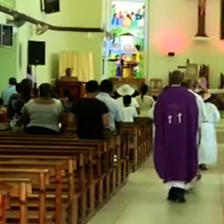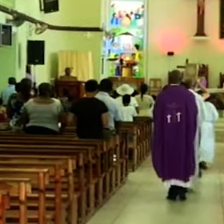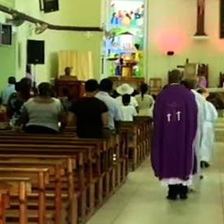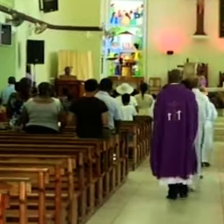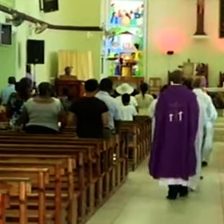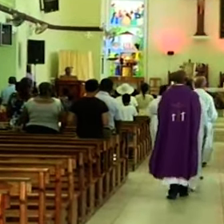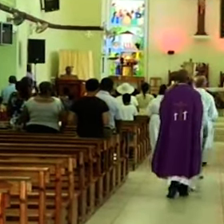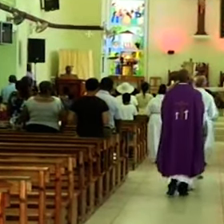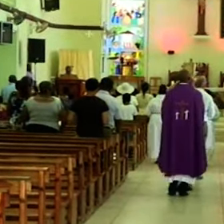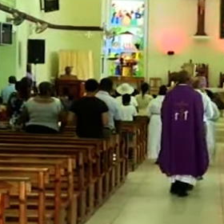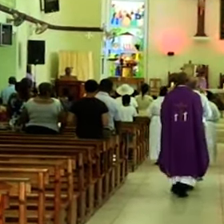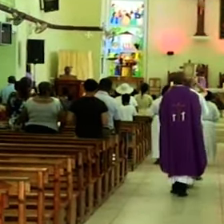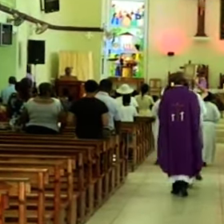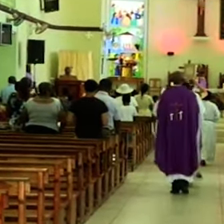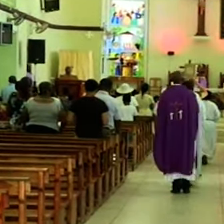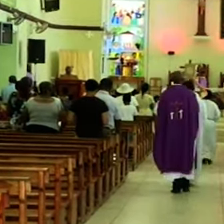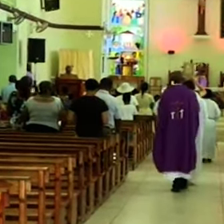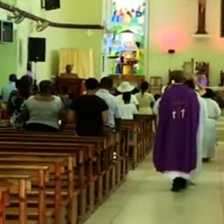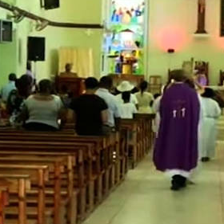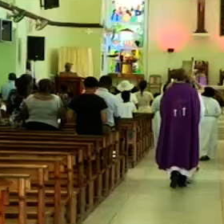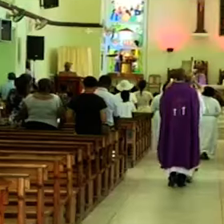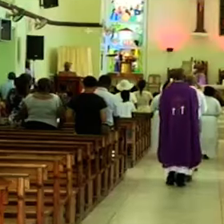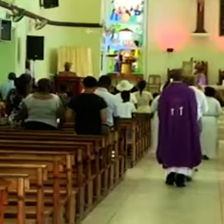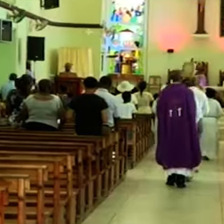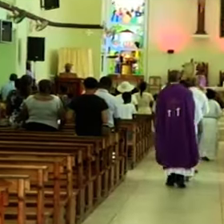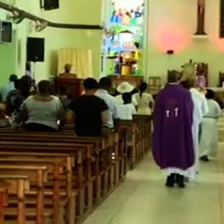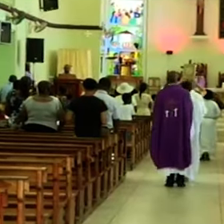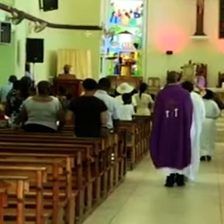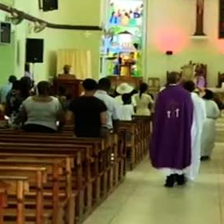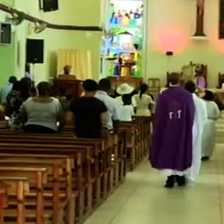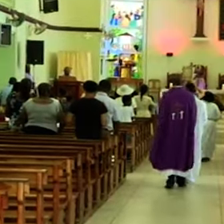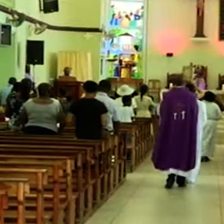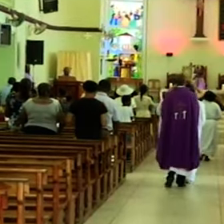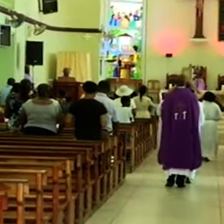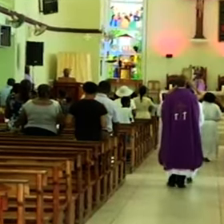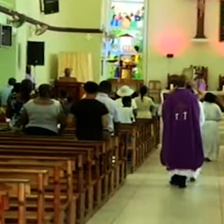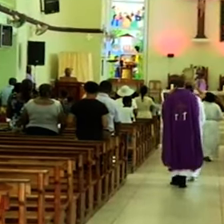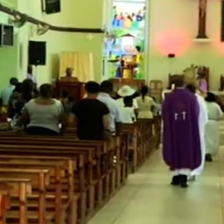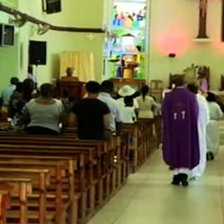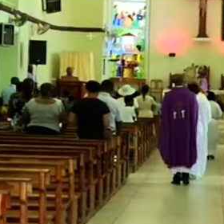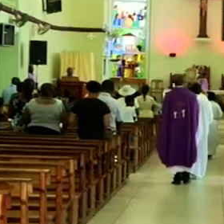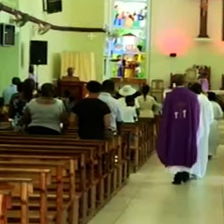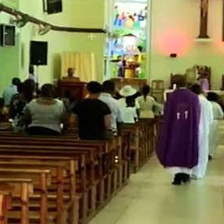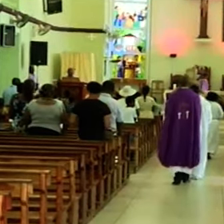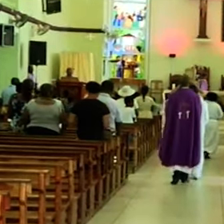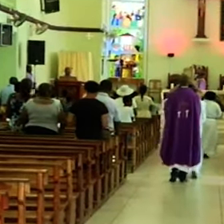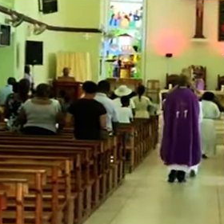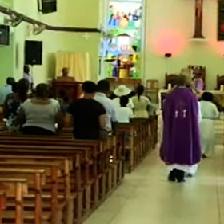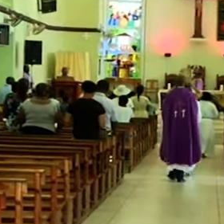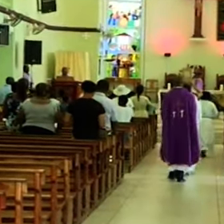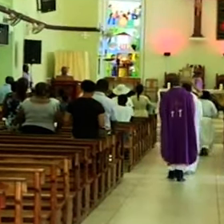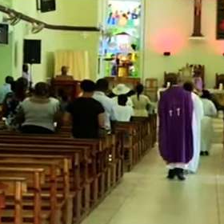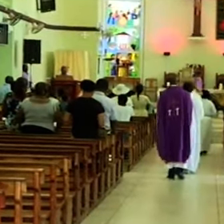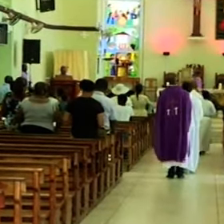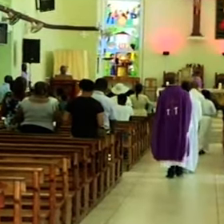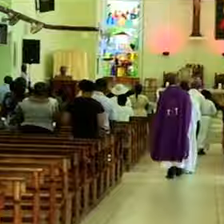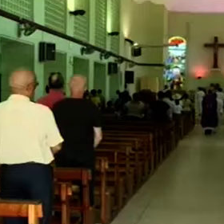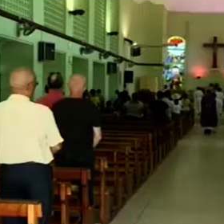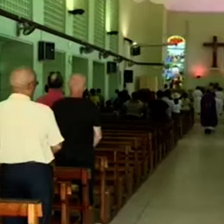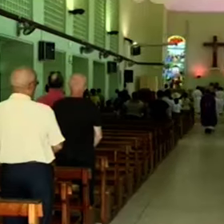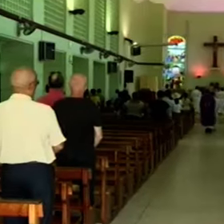L'église Sainte-Thérèse Plaisance pendant qu'il en messe nevet qui commençait bon matin. Il parti par étant beaucoup de monde mais ça il est